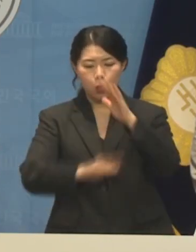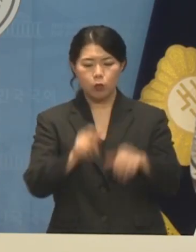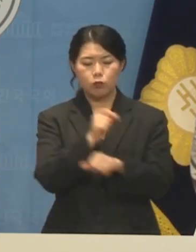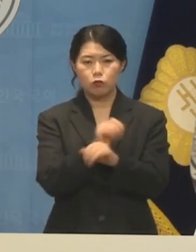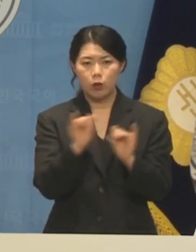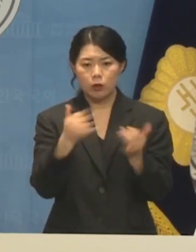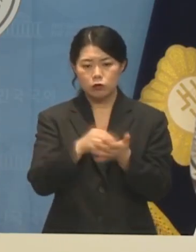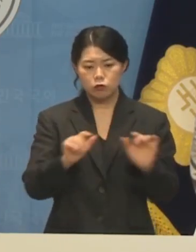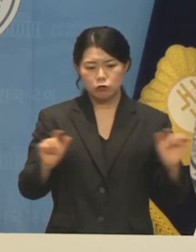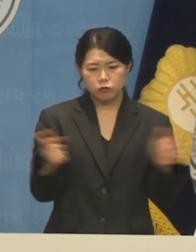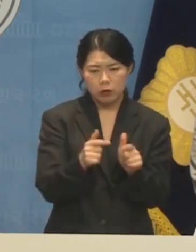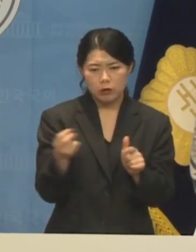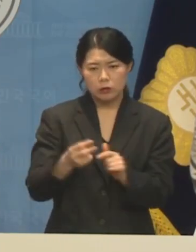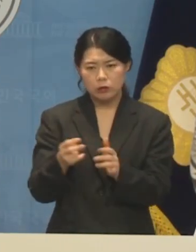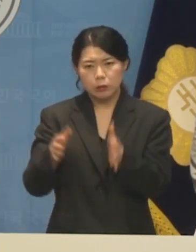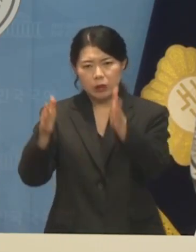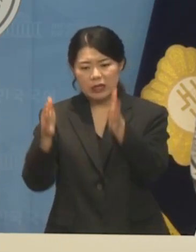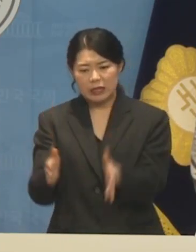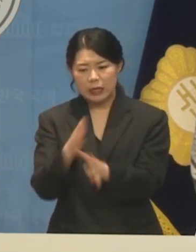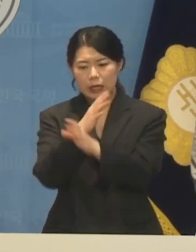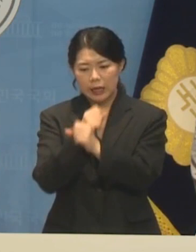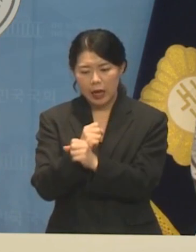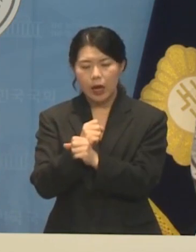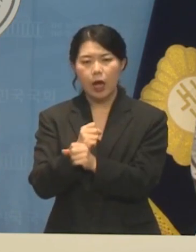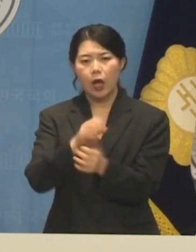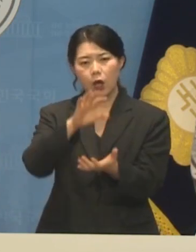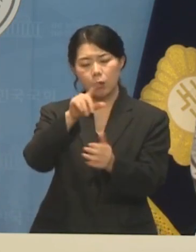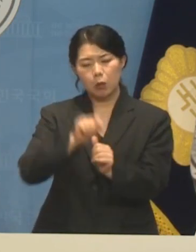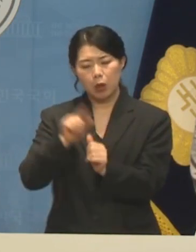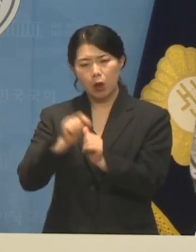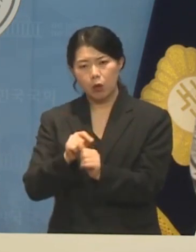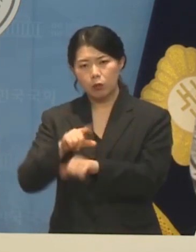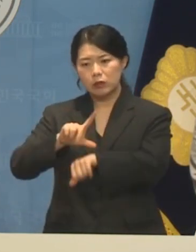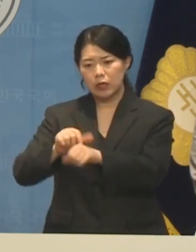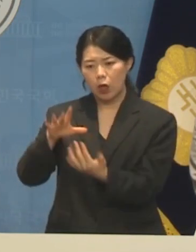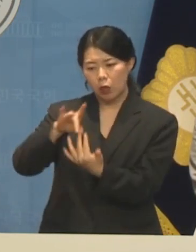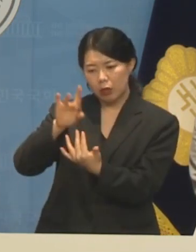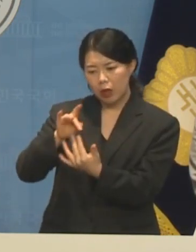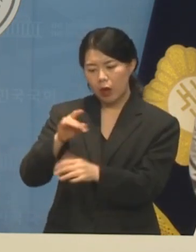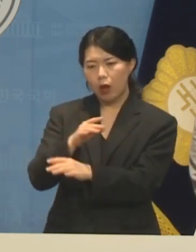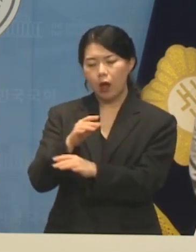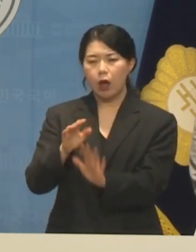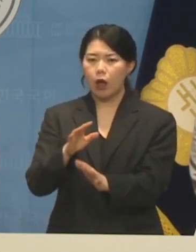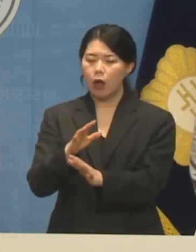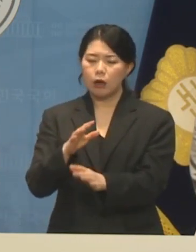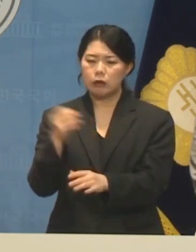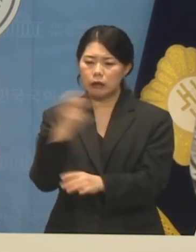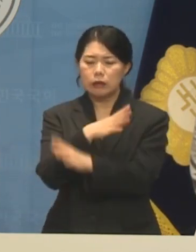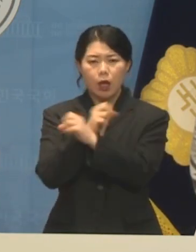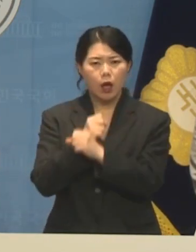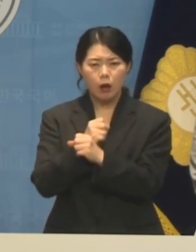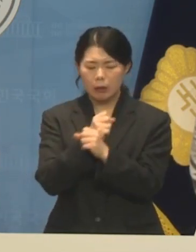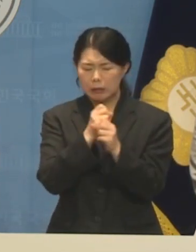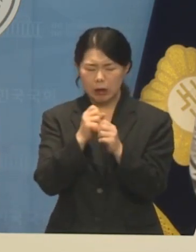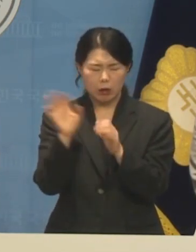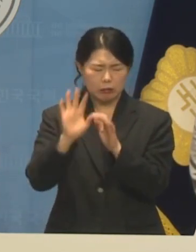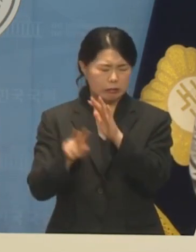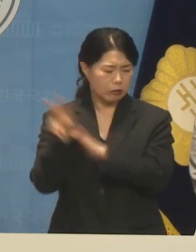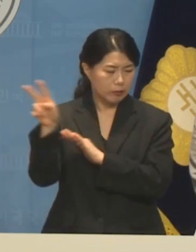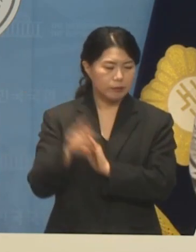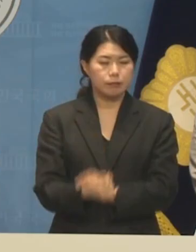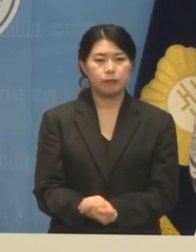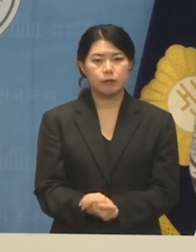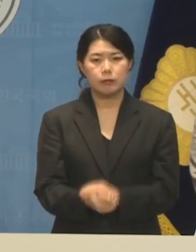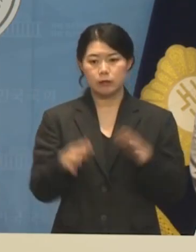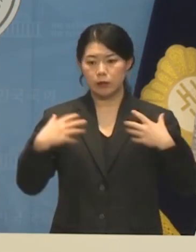공무직의 정원 축소와 기간제 채용, 시간 선택제 임기제 공무원이 재계약을 회피하고 있다. 윤석열 대통령이